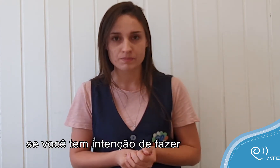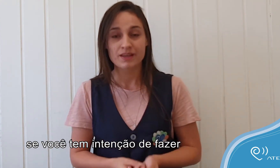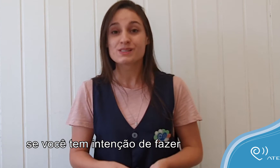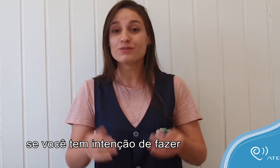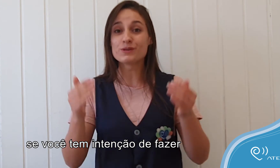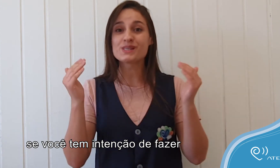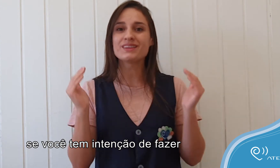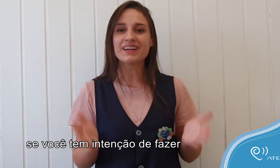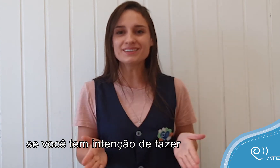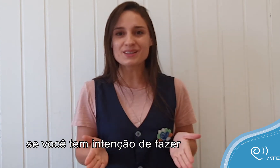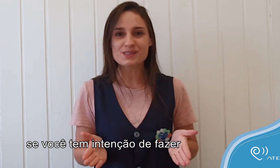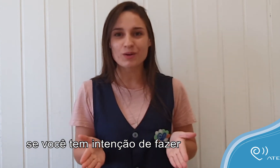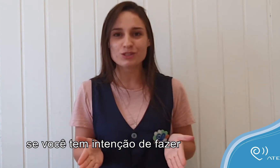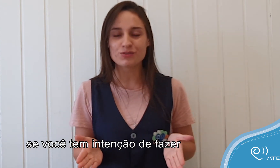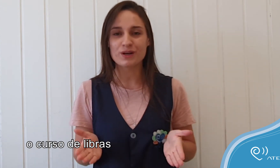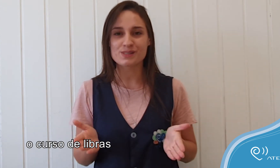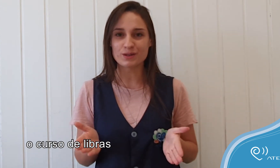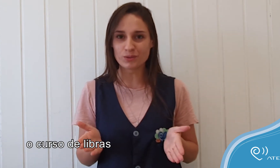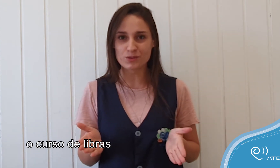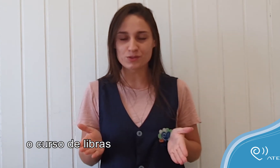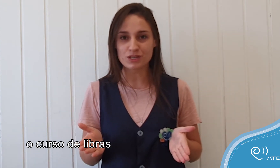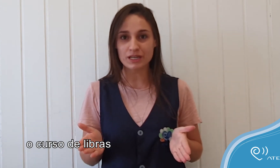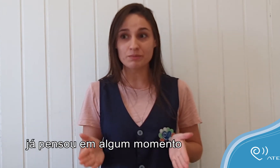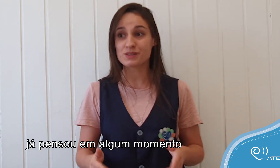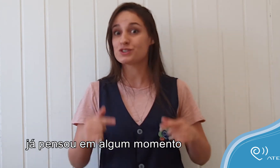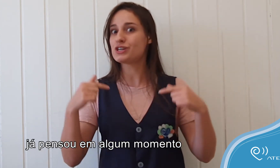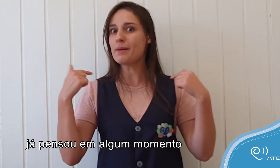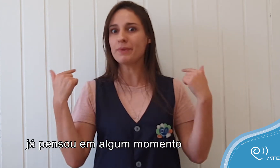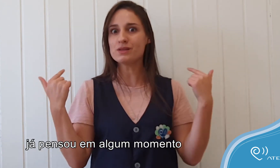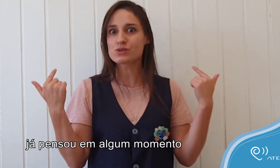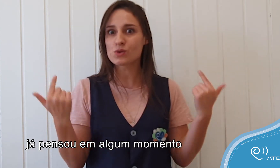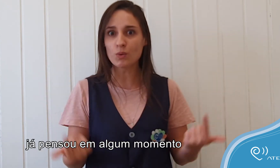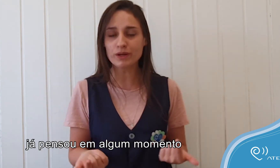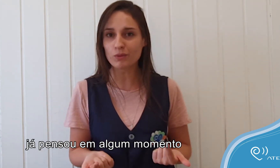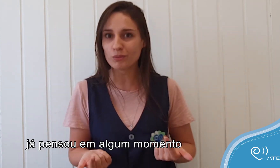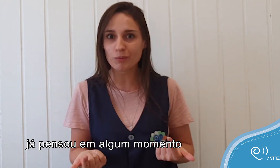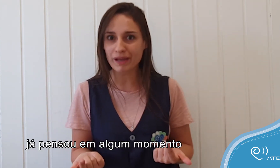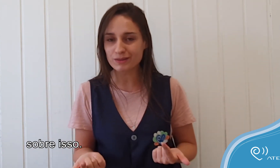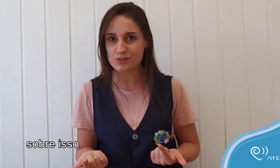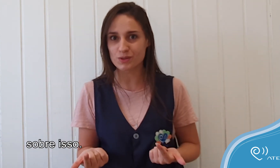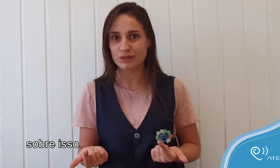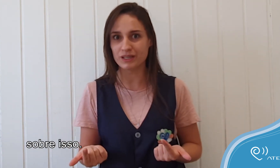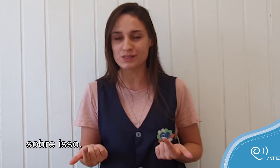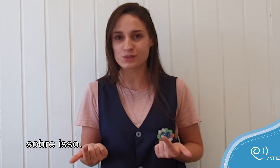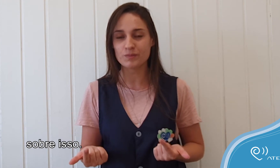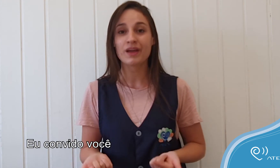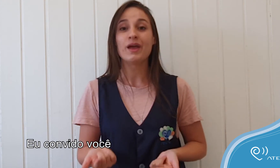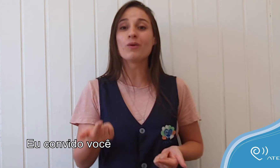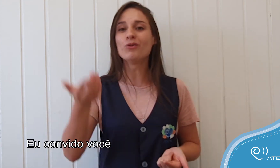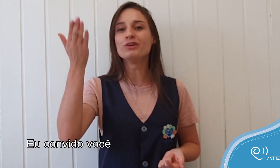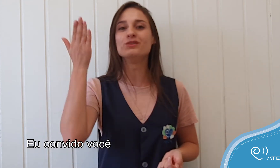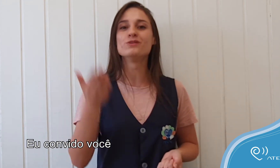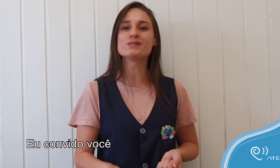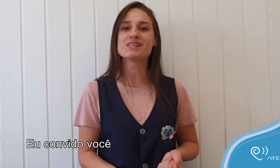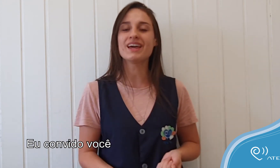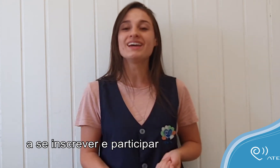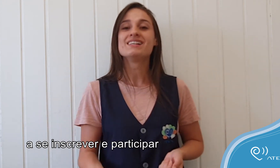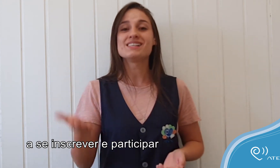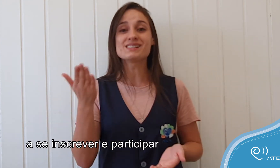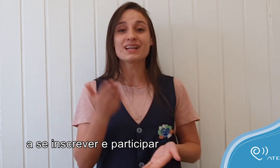Se você tem intenção de fazer o curso de Libras, já pensou em algum momento sobre isso, eu convido você a se inscrever